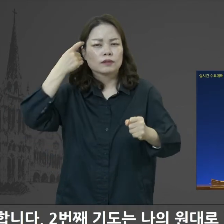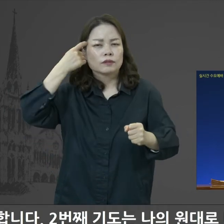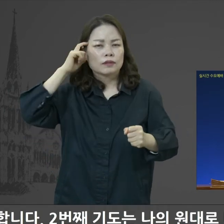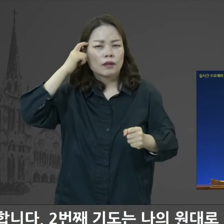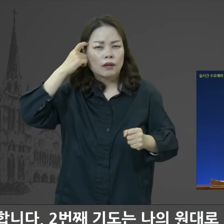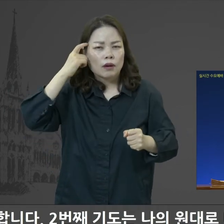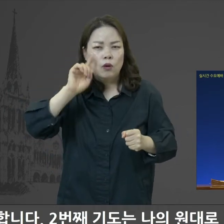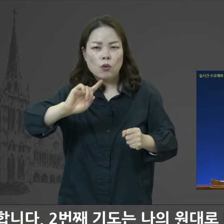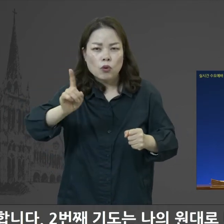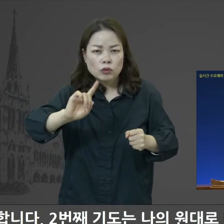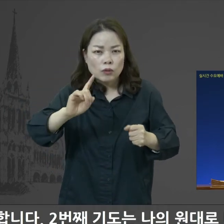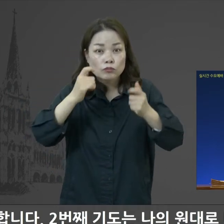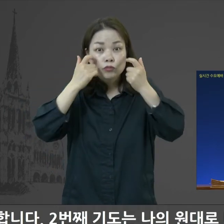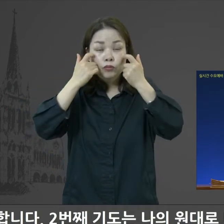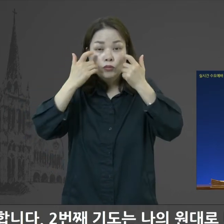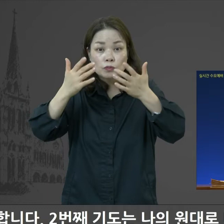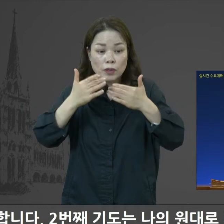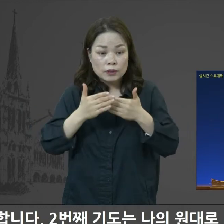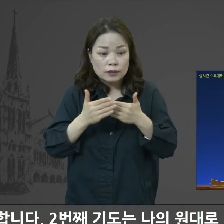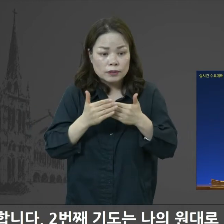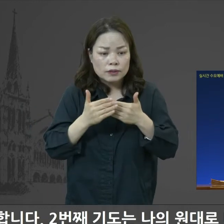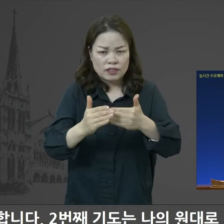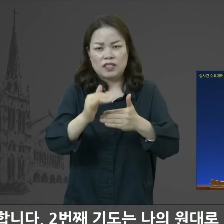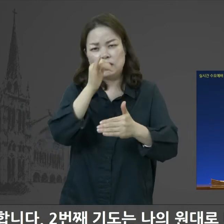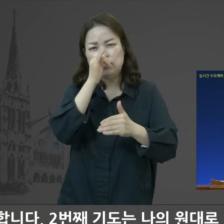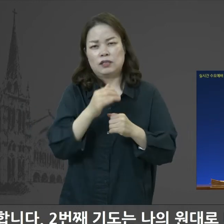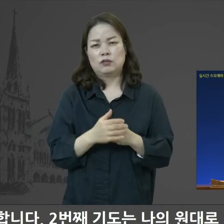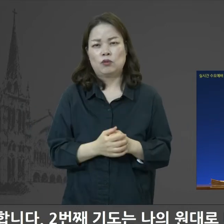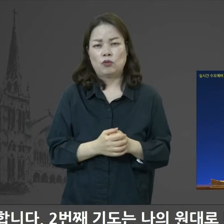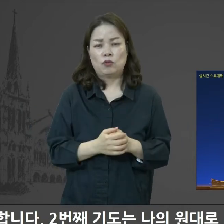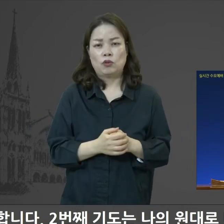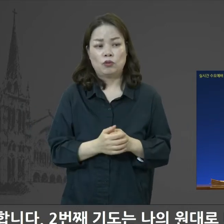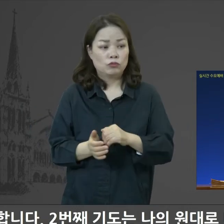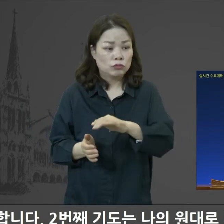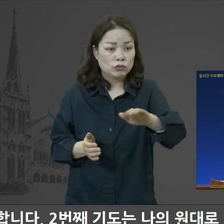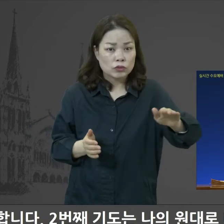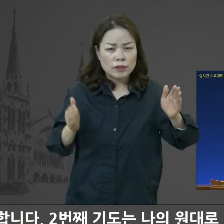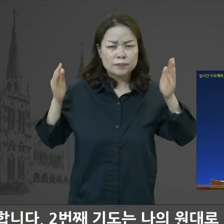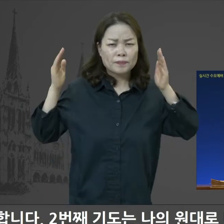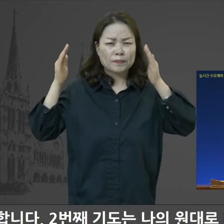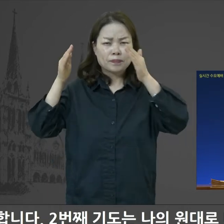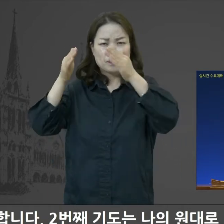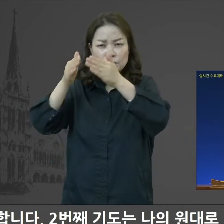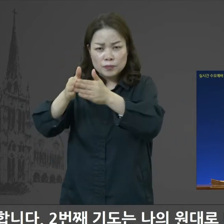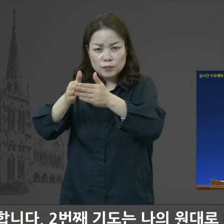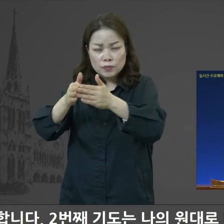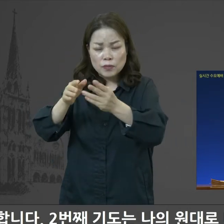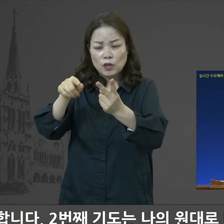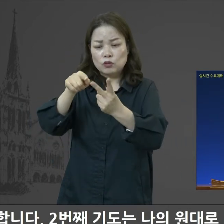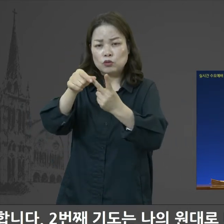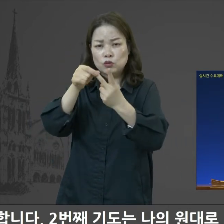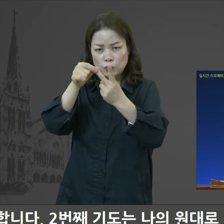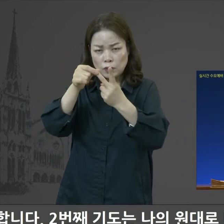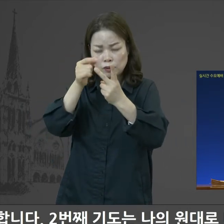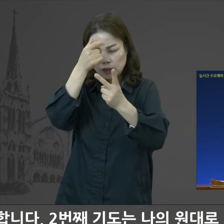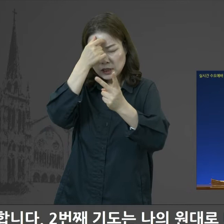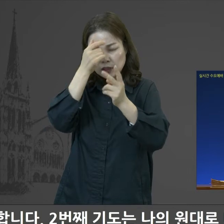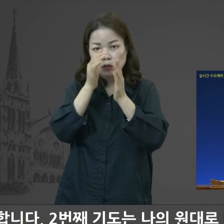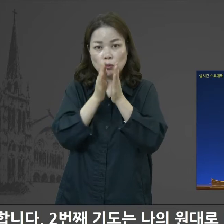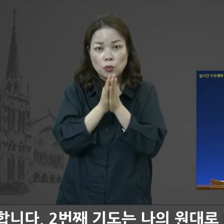있어서 어떤 분명한 진행이 보이는 것 같습니다. 특히 우리가 주목해야 할 부분은 바로 2번째